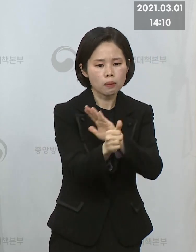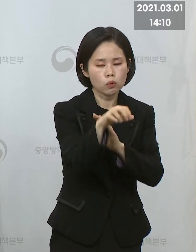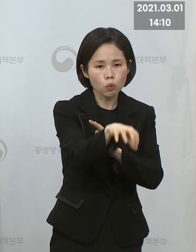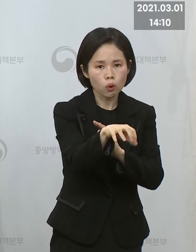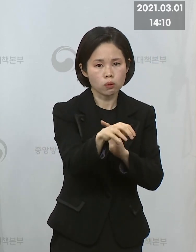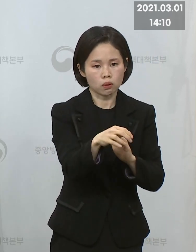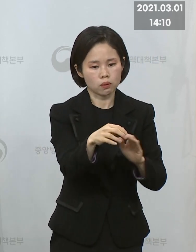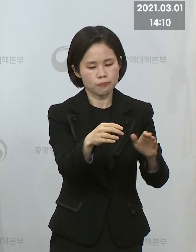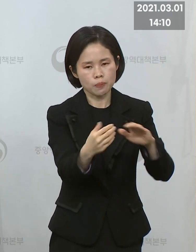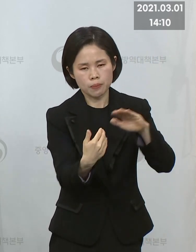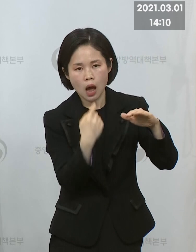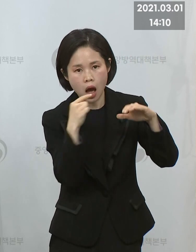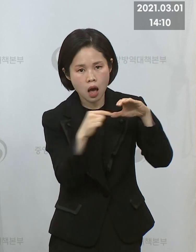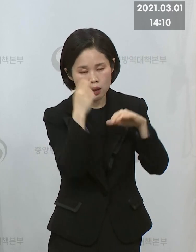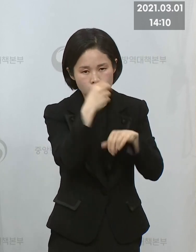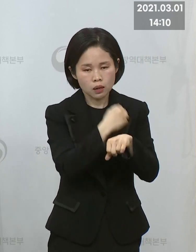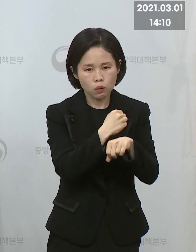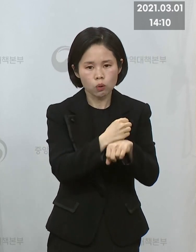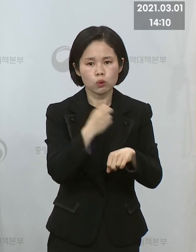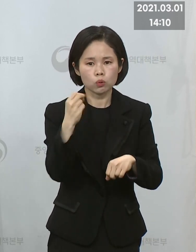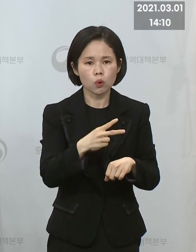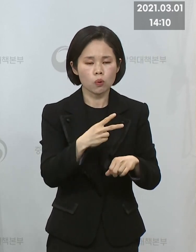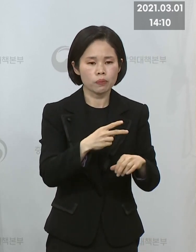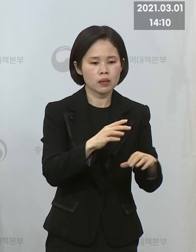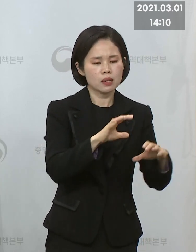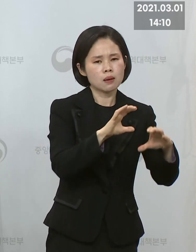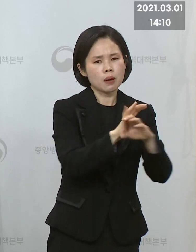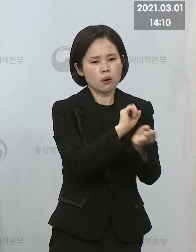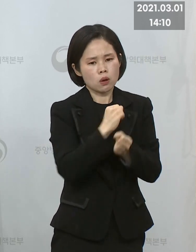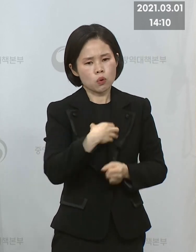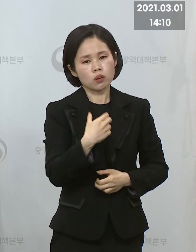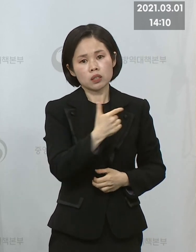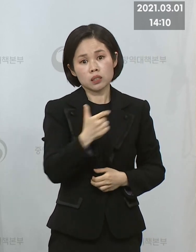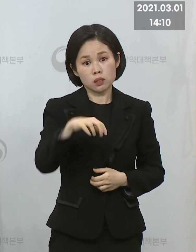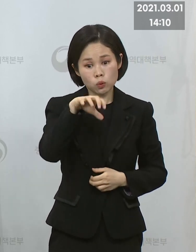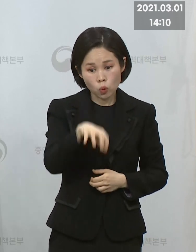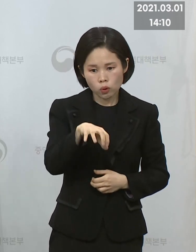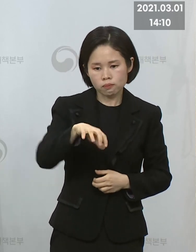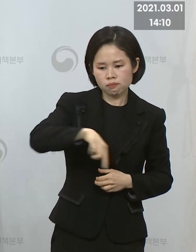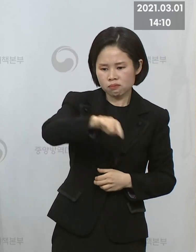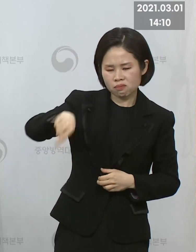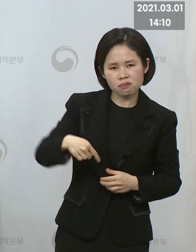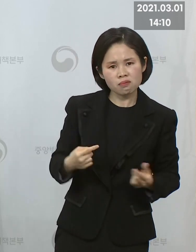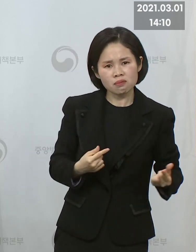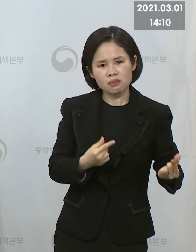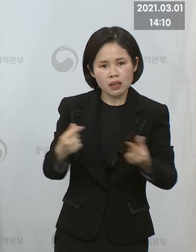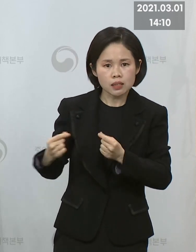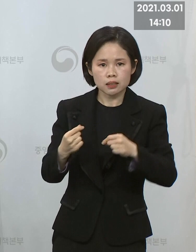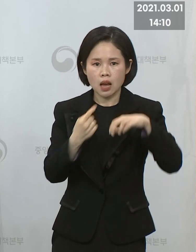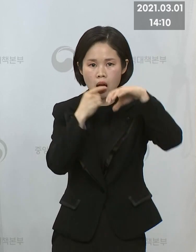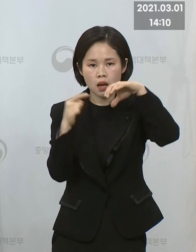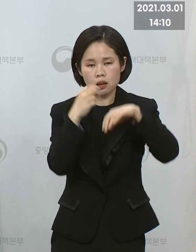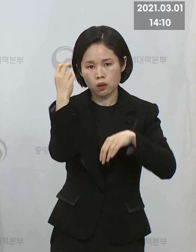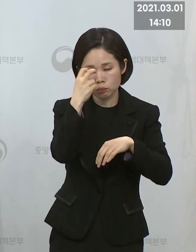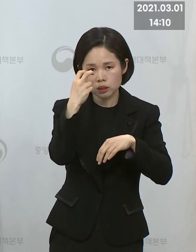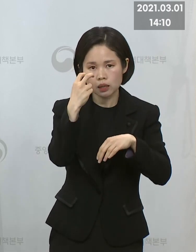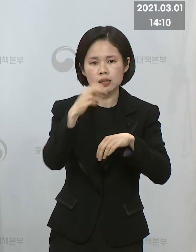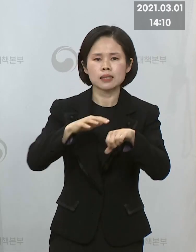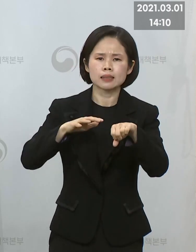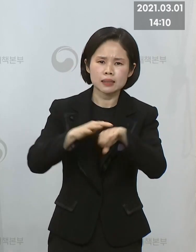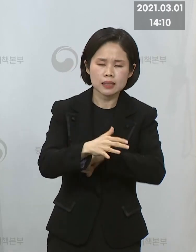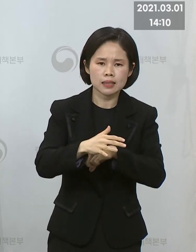지역, 그리고 고위험 직종에 대해서는 일제검사를 시행하는 등 지역사회 방역을 강화하도록